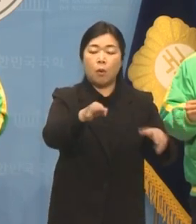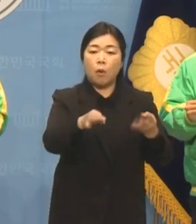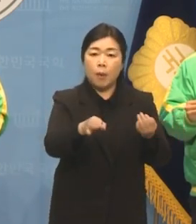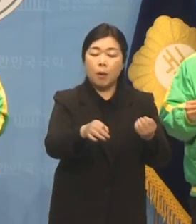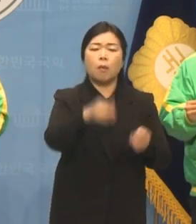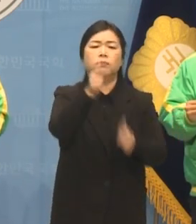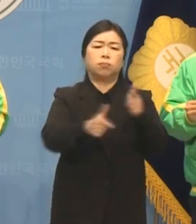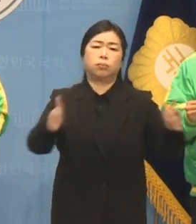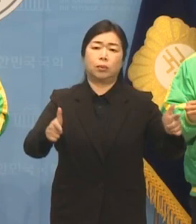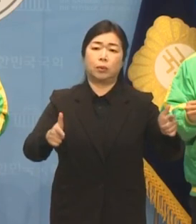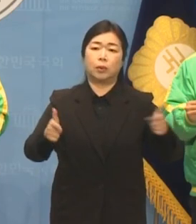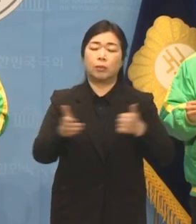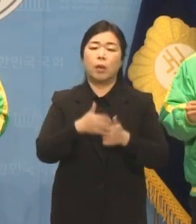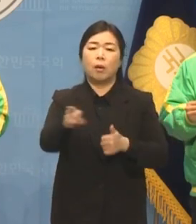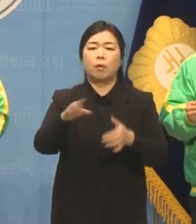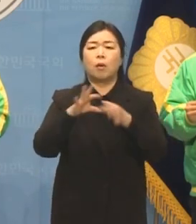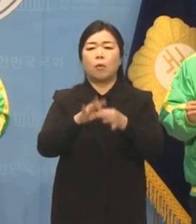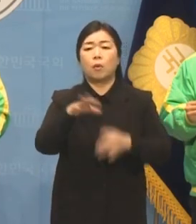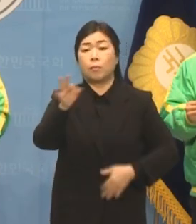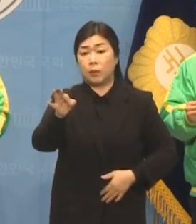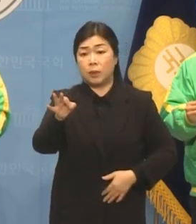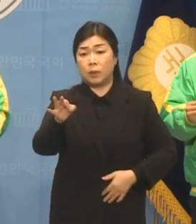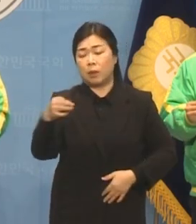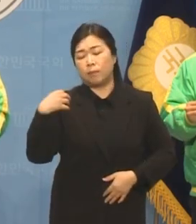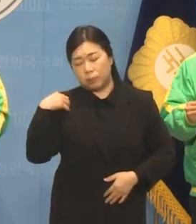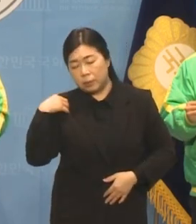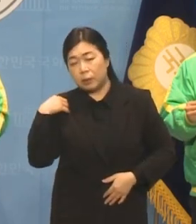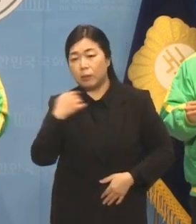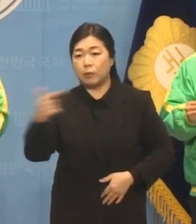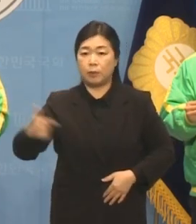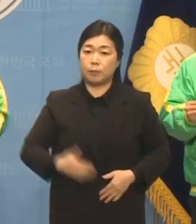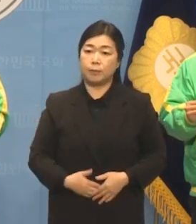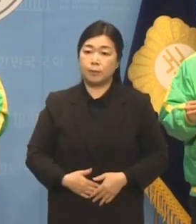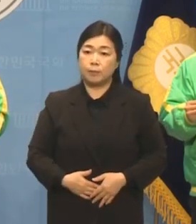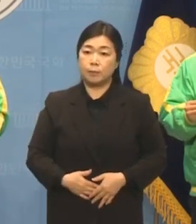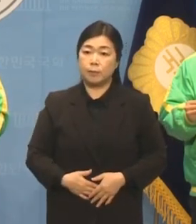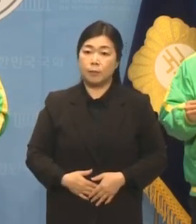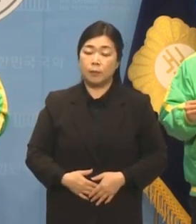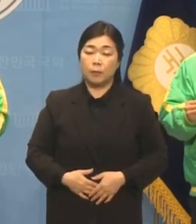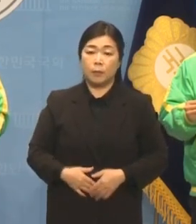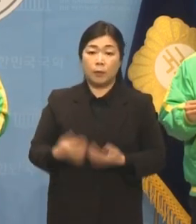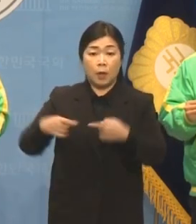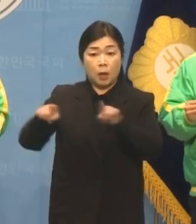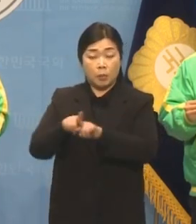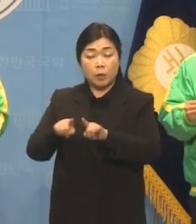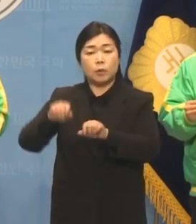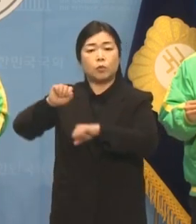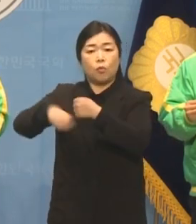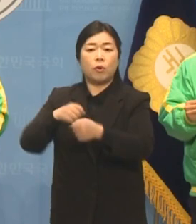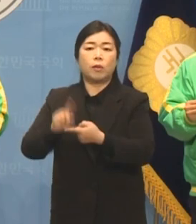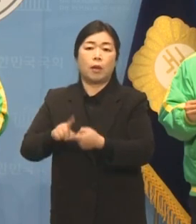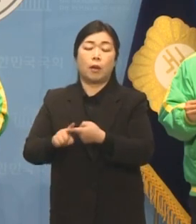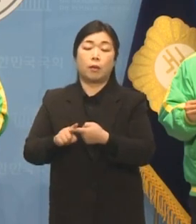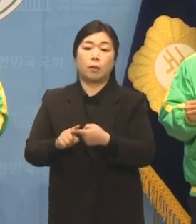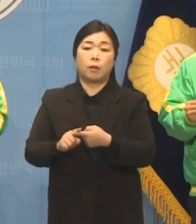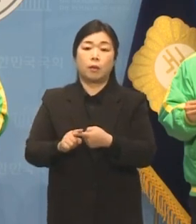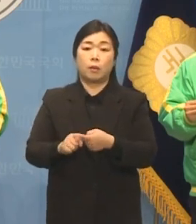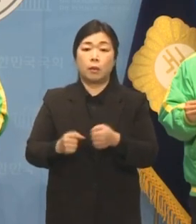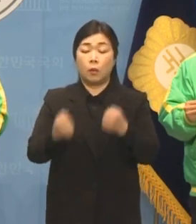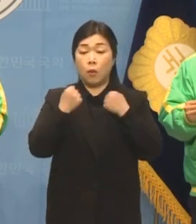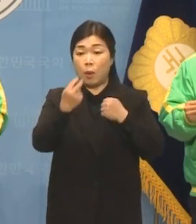의료비 부담 문제도 점점 커지고 있습니다. 반려동물에 대한 의료보험 제도가 미비하여 현재 국내